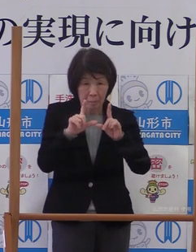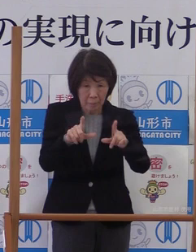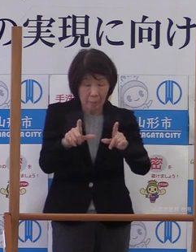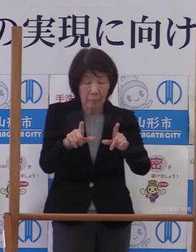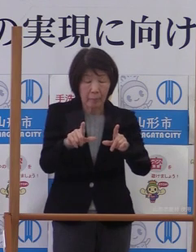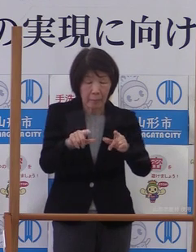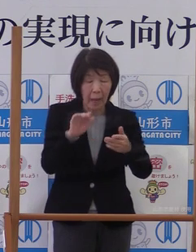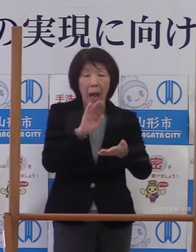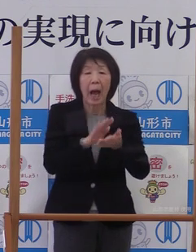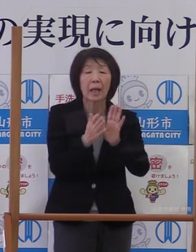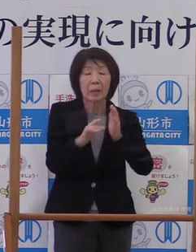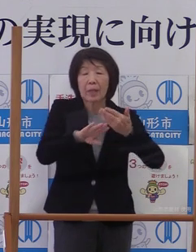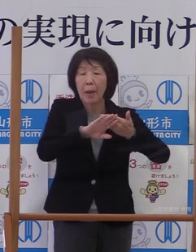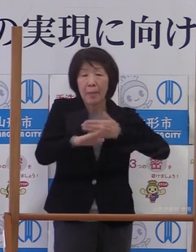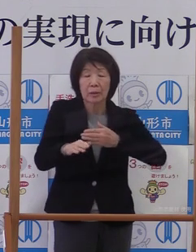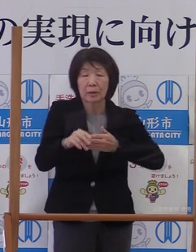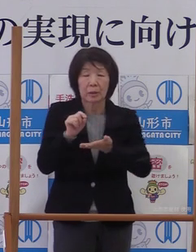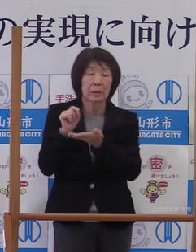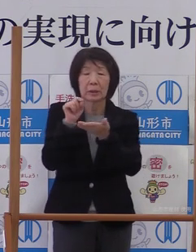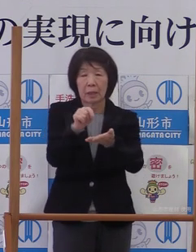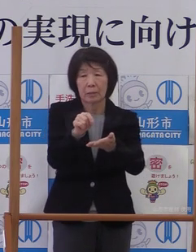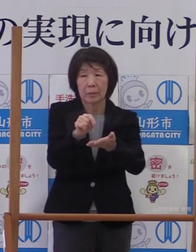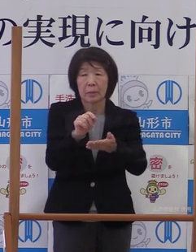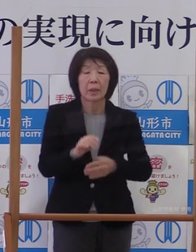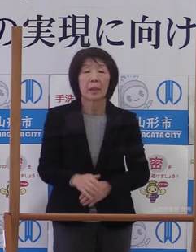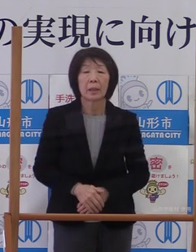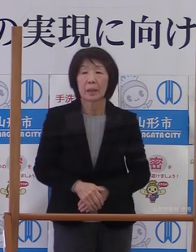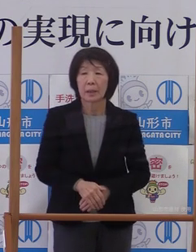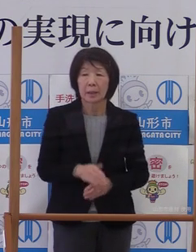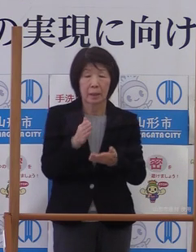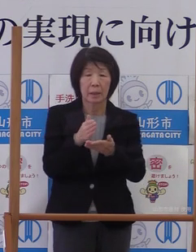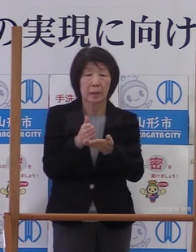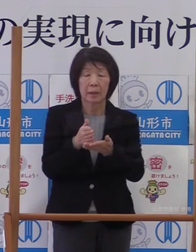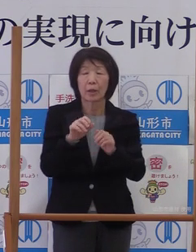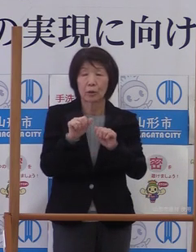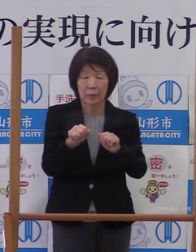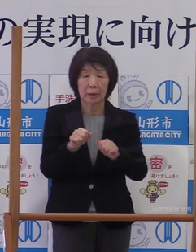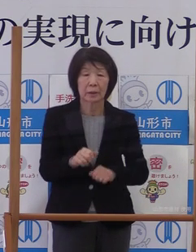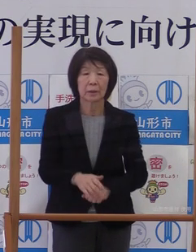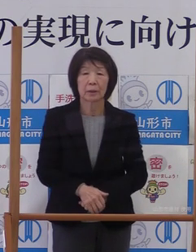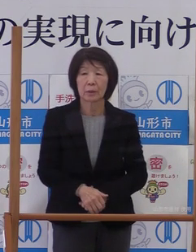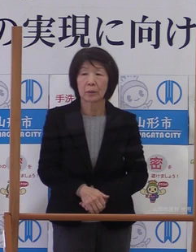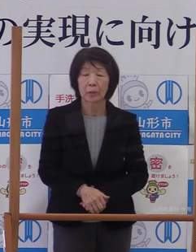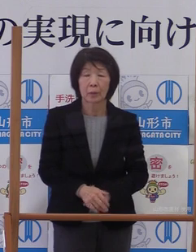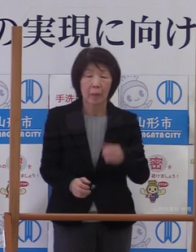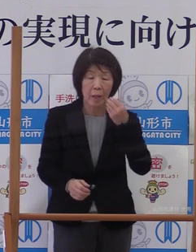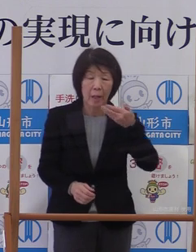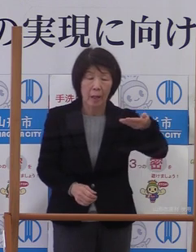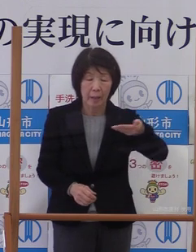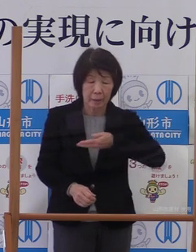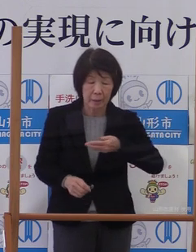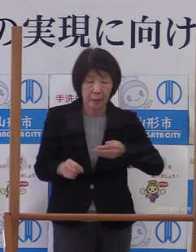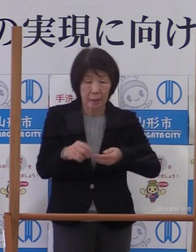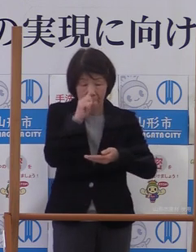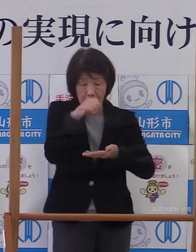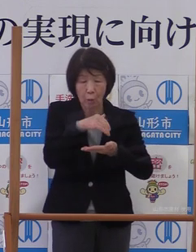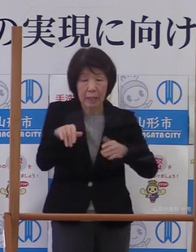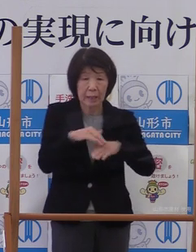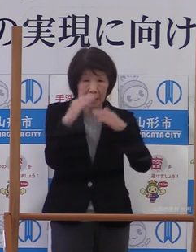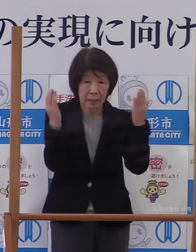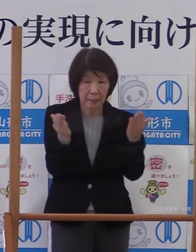の方でスピードが大事ですので、そちらの方で、手当てしたいと思っています。 いわゆるその予算全体で考えます